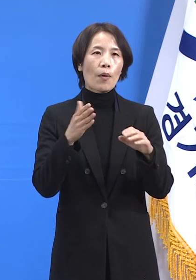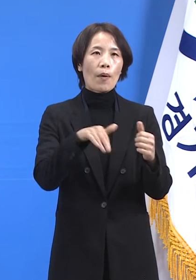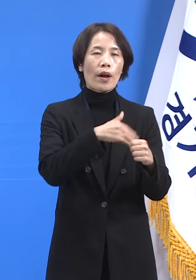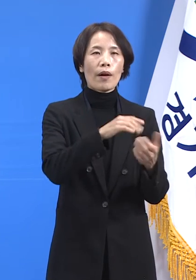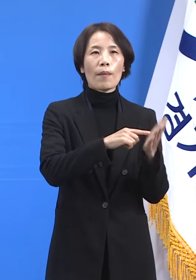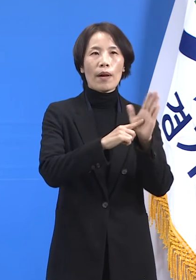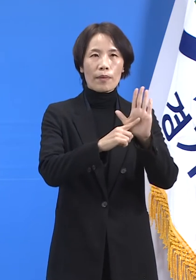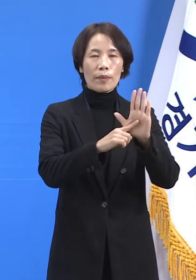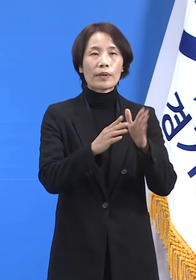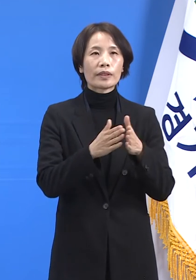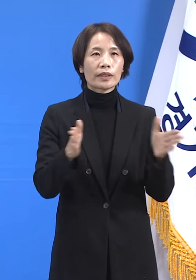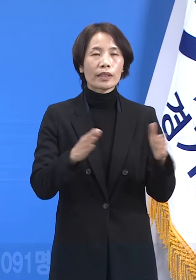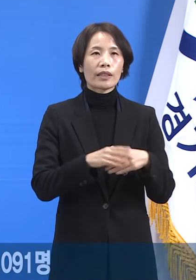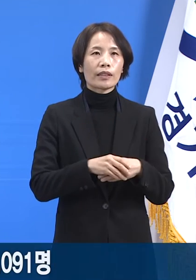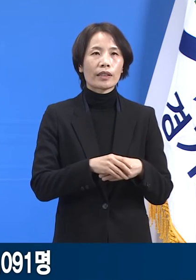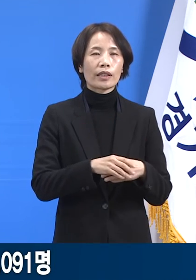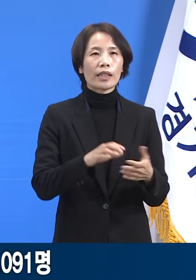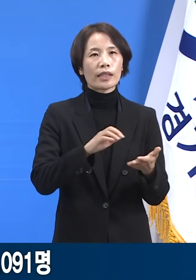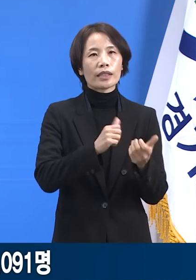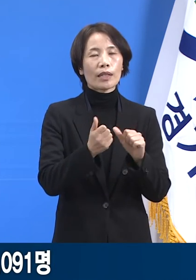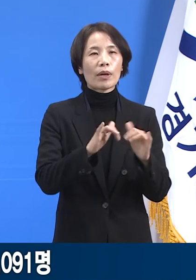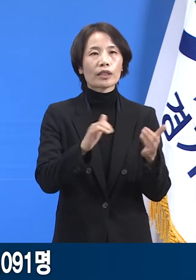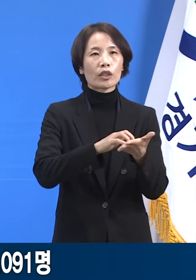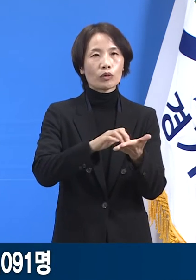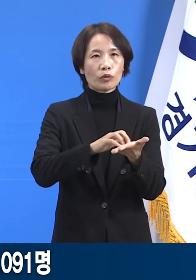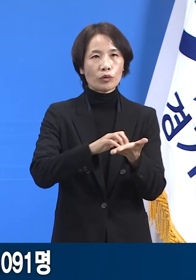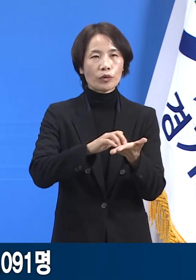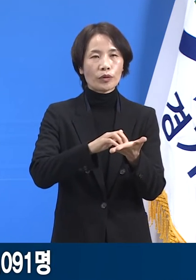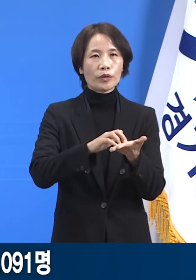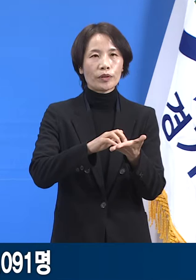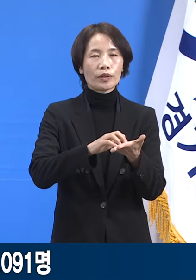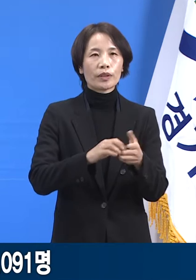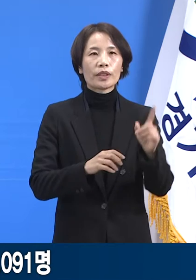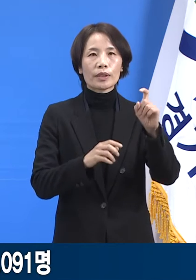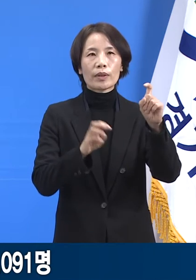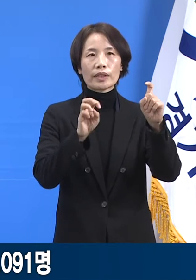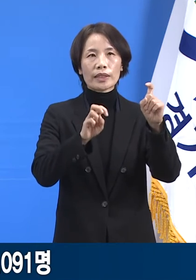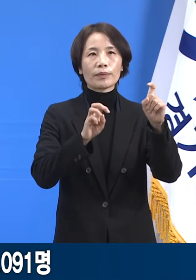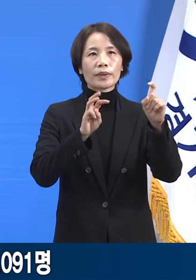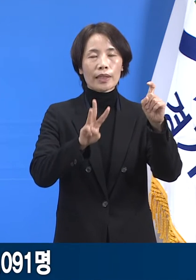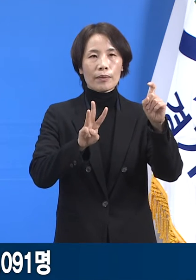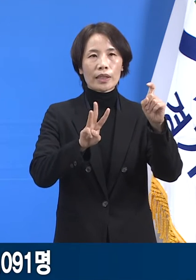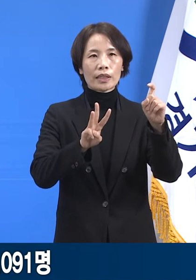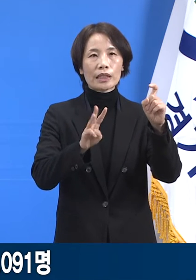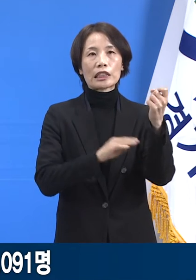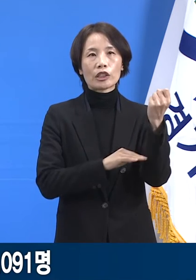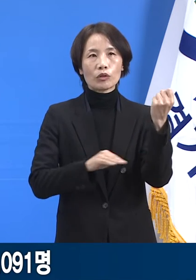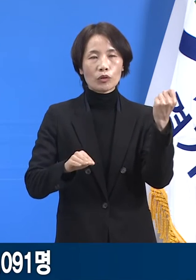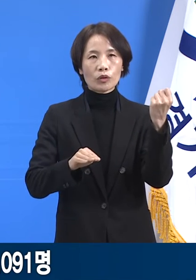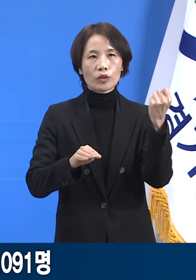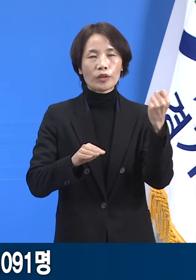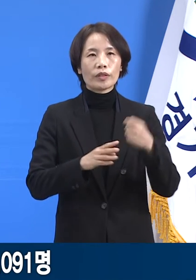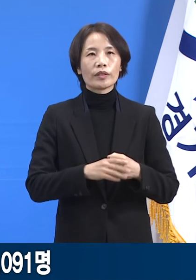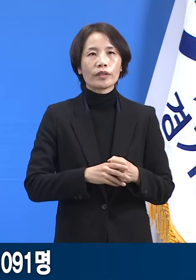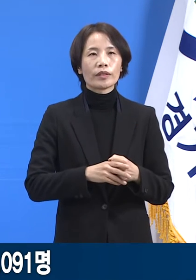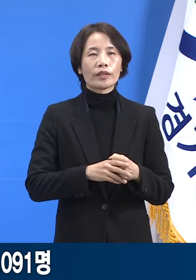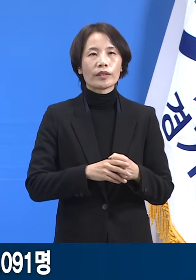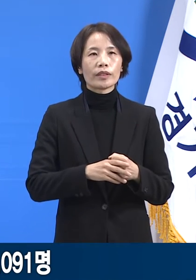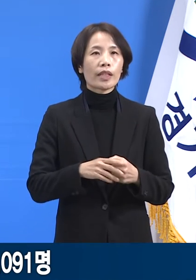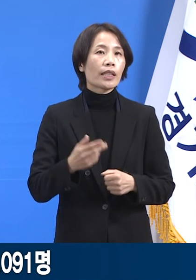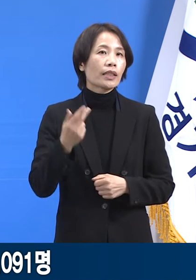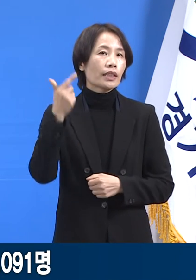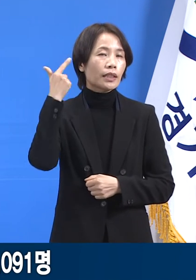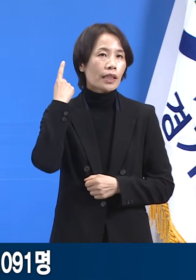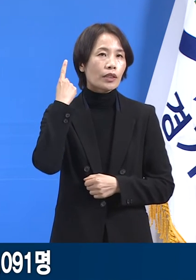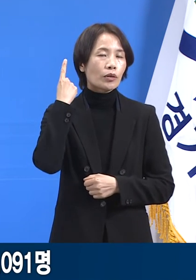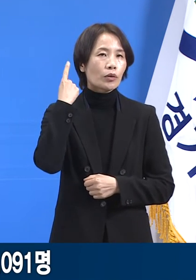시작하겠습니다. 먼저 경기도 사망자 현황입니다. 11월 23일 0시 기준 경기도 사망자 수는 전일 오전 0시